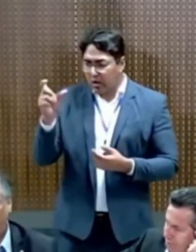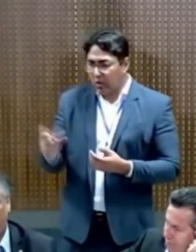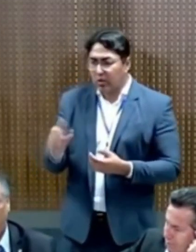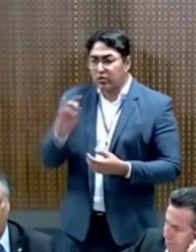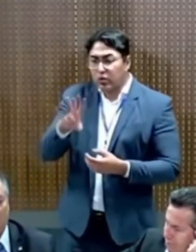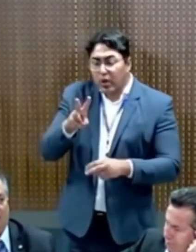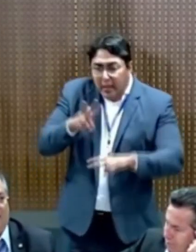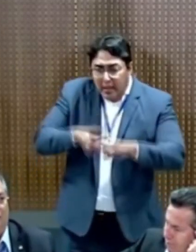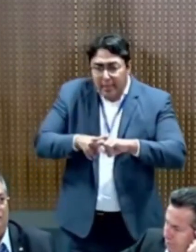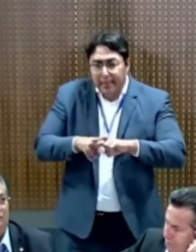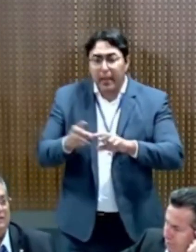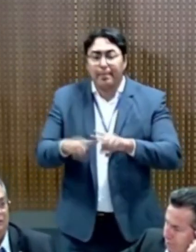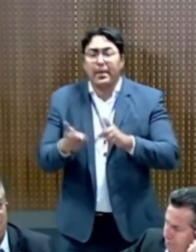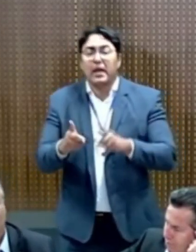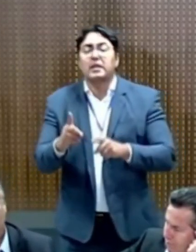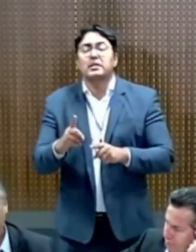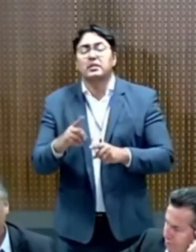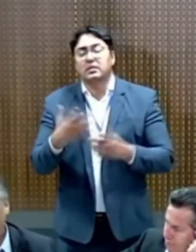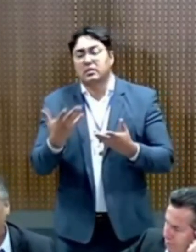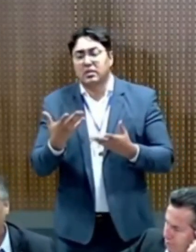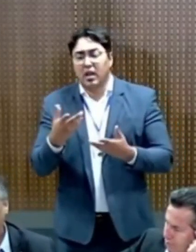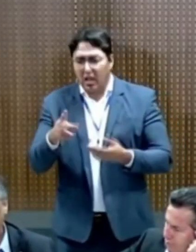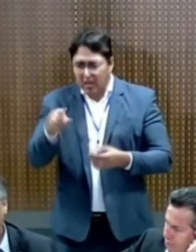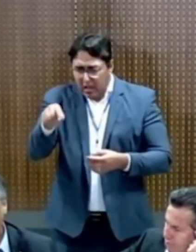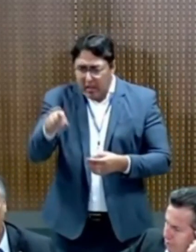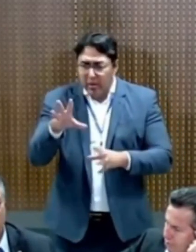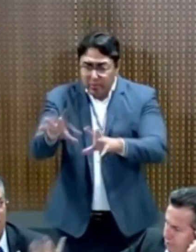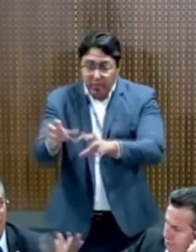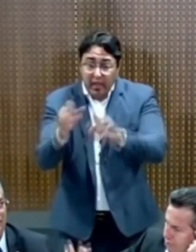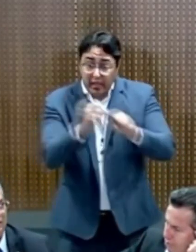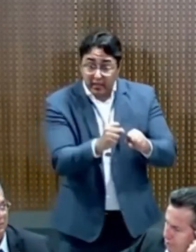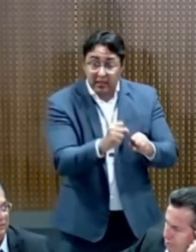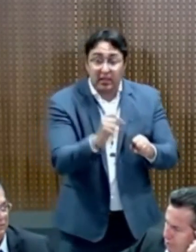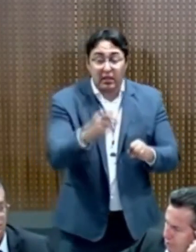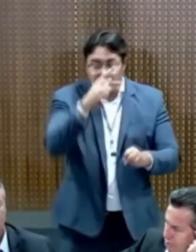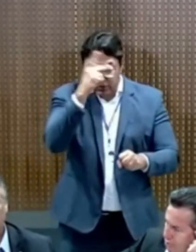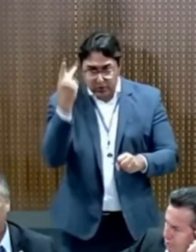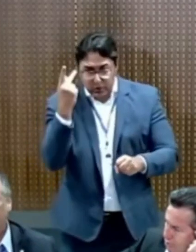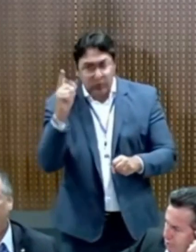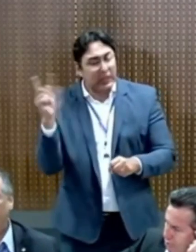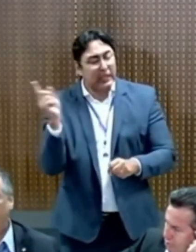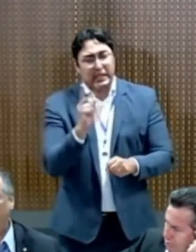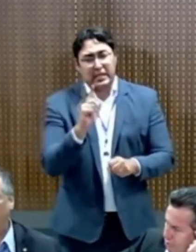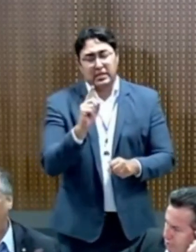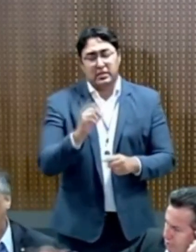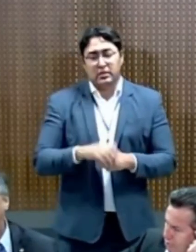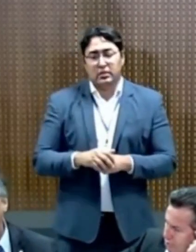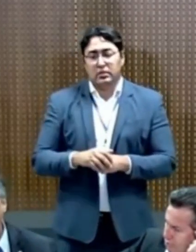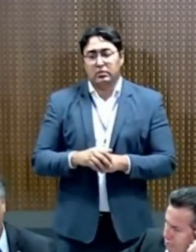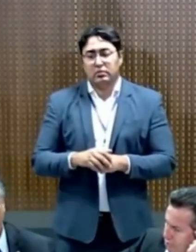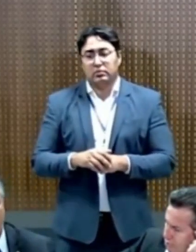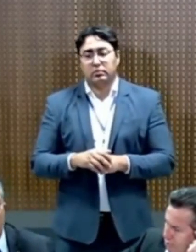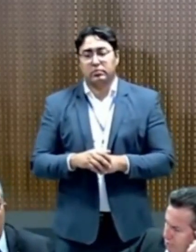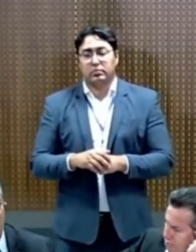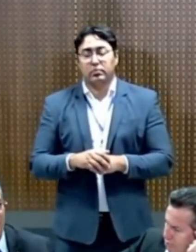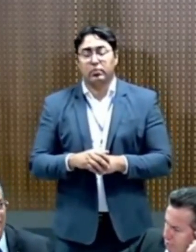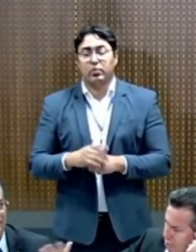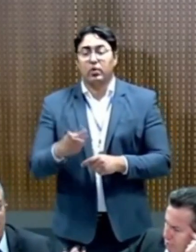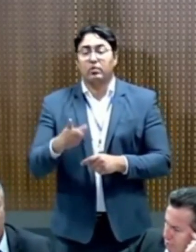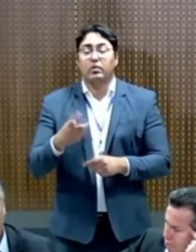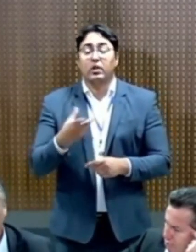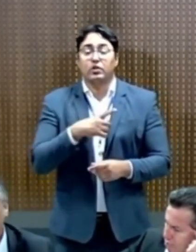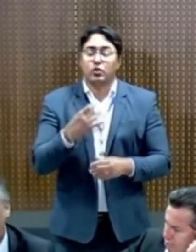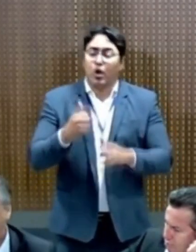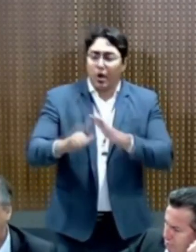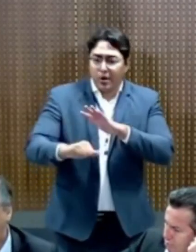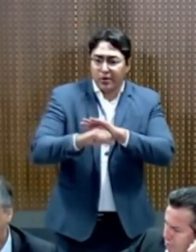pena claro que você não vai encarcerar brutalmente as pessoas de modo indiscriminado que cometeram